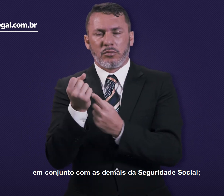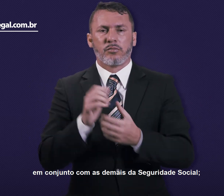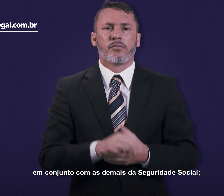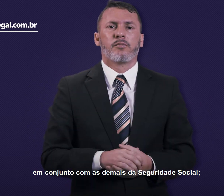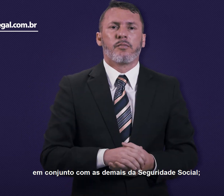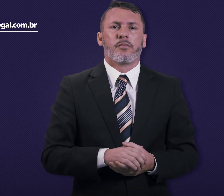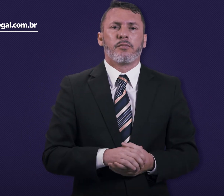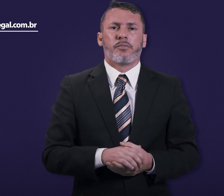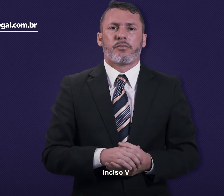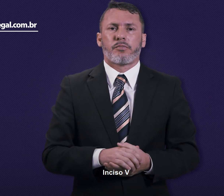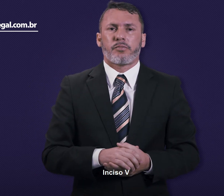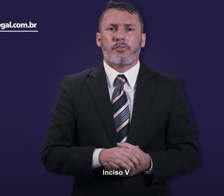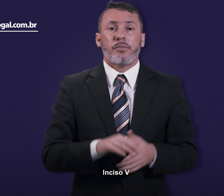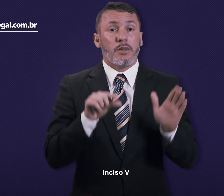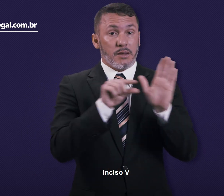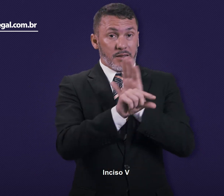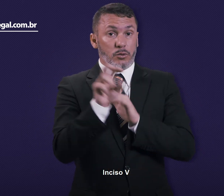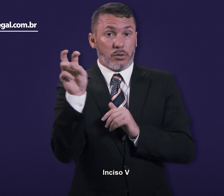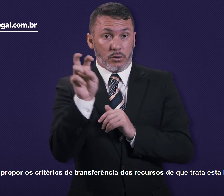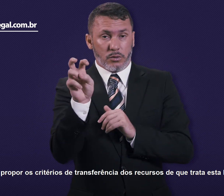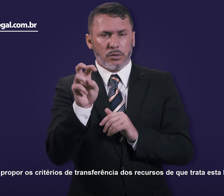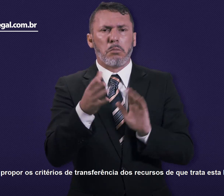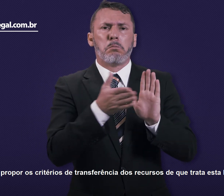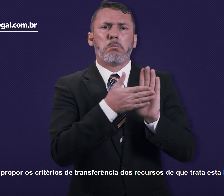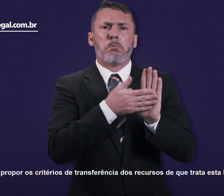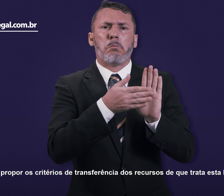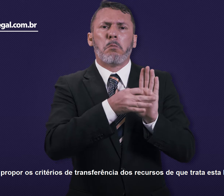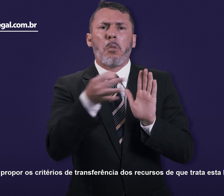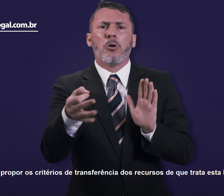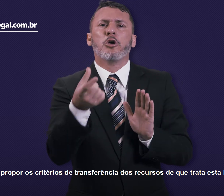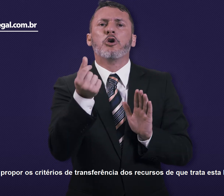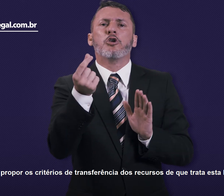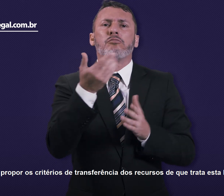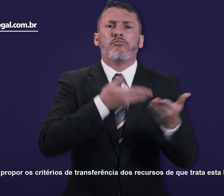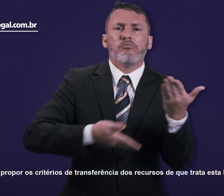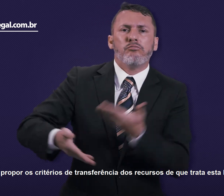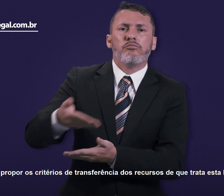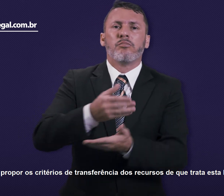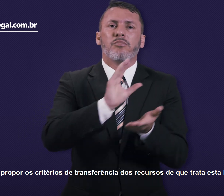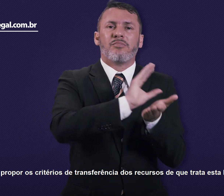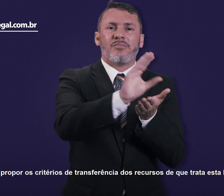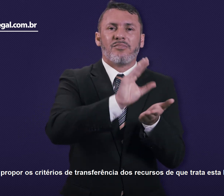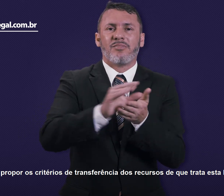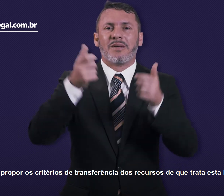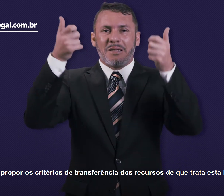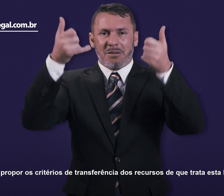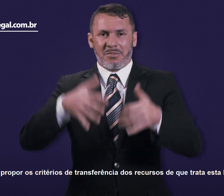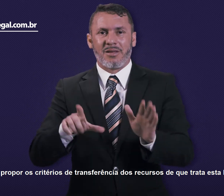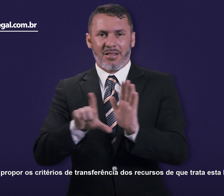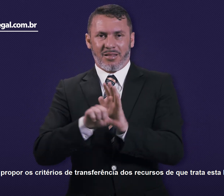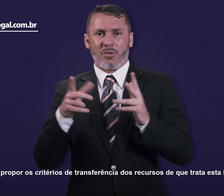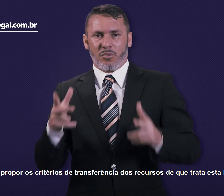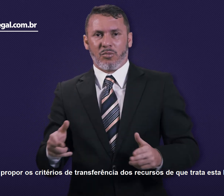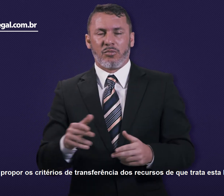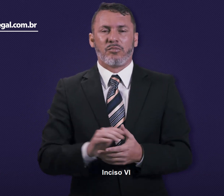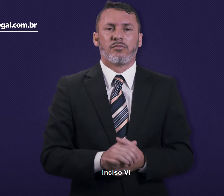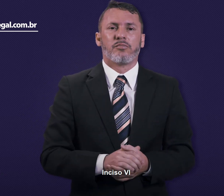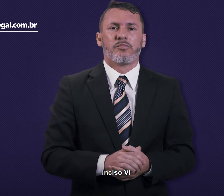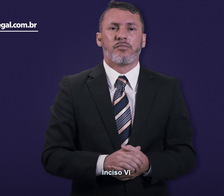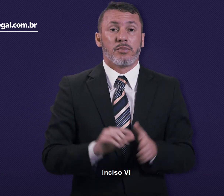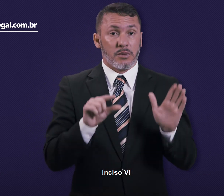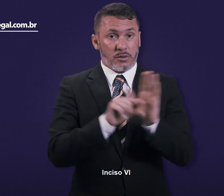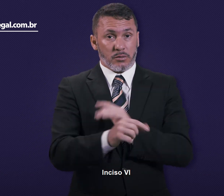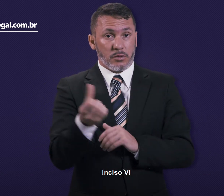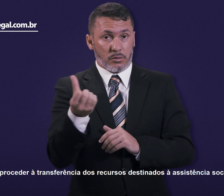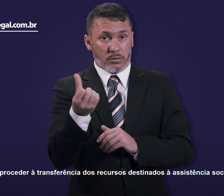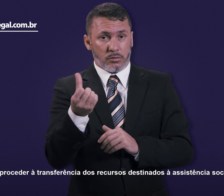Seguridade Social. Inciso 5. Propor os critérios de transferência dos recursos de que trata esta lei.